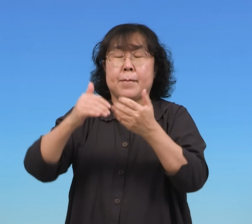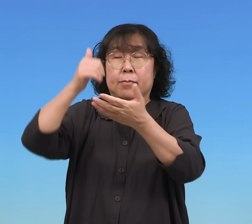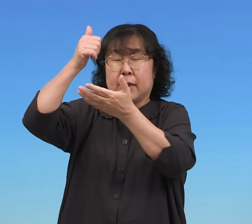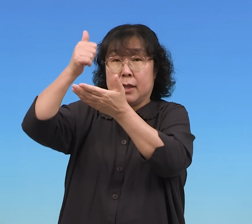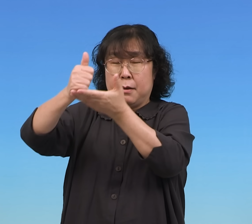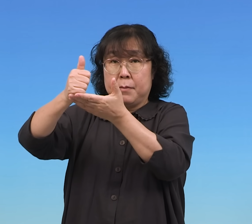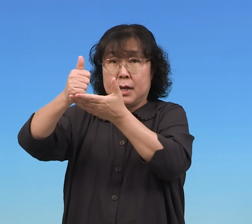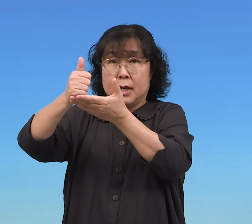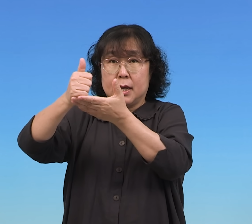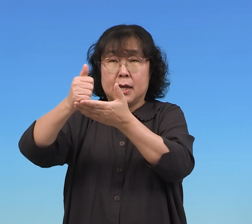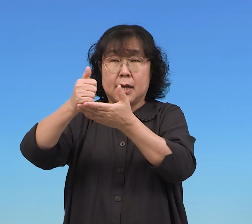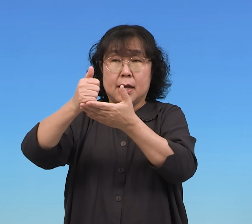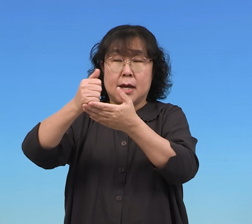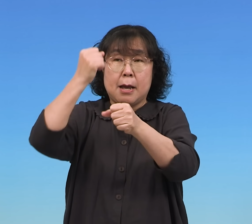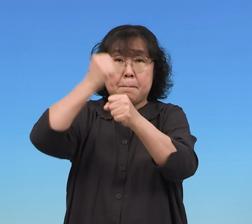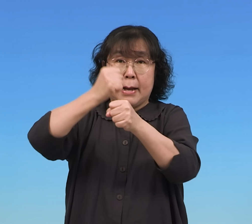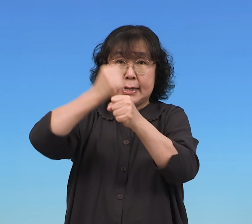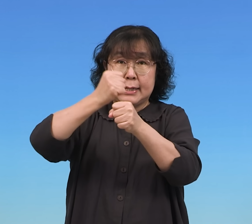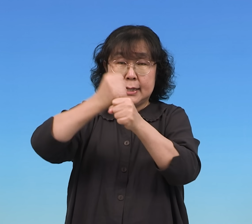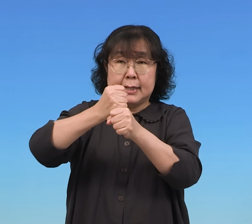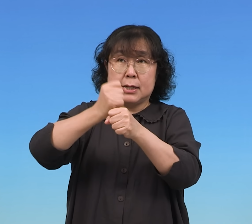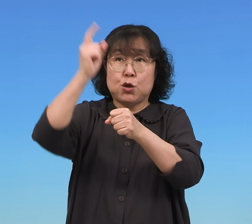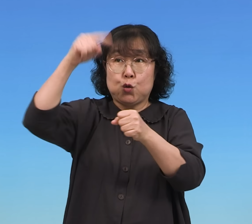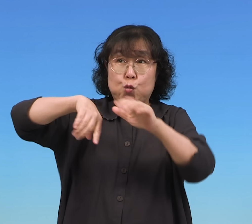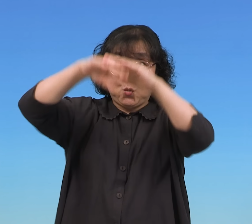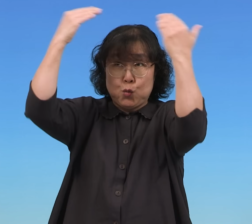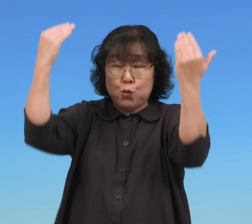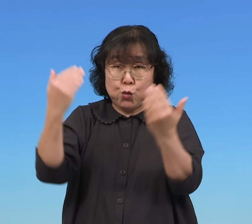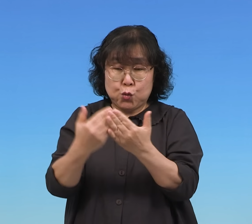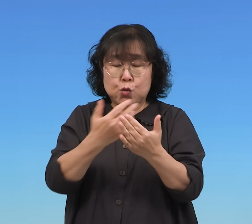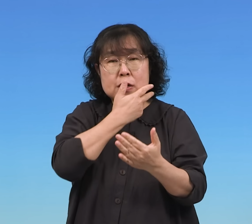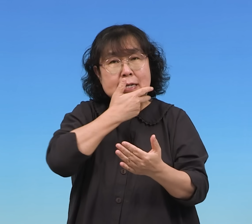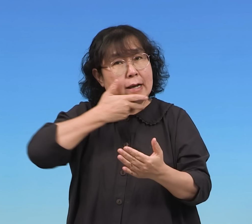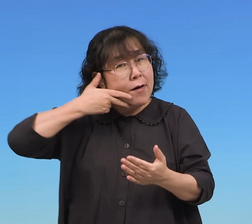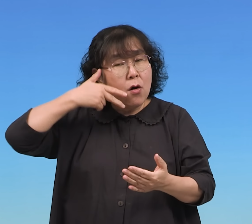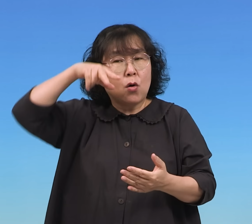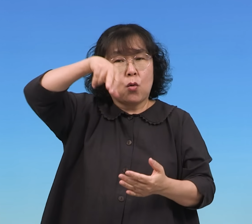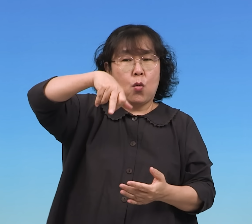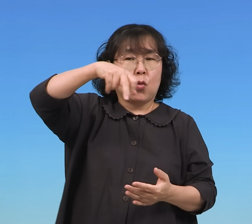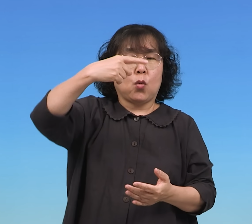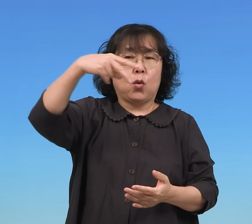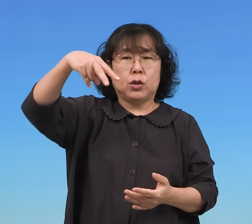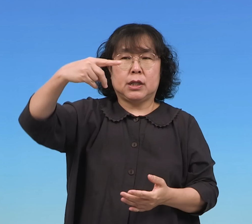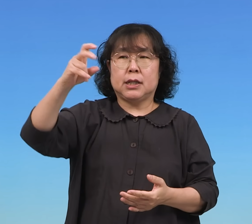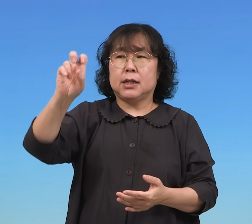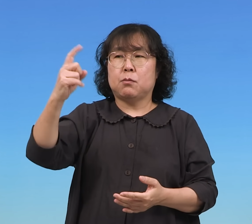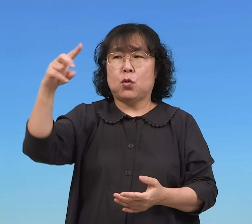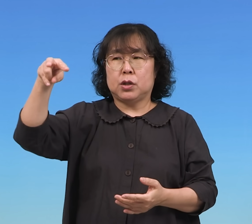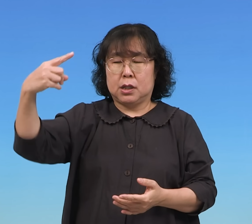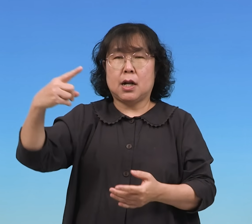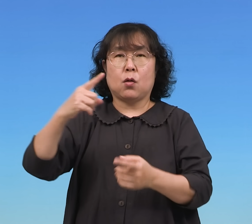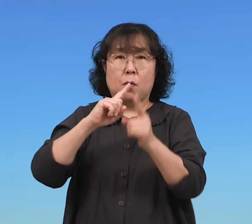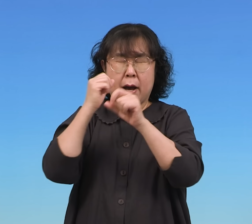창조하신 이 세상을 우주를 코스모스라 그러잖아요. 코스모스, 이 우주를 코스모스라